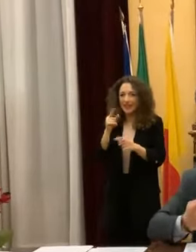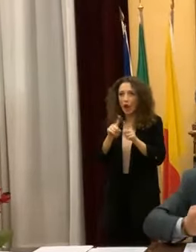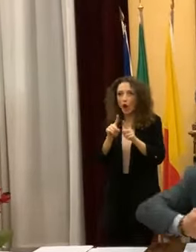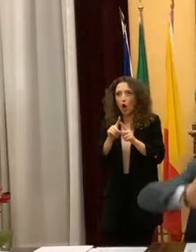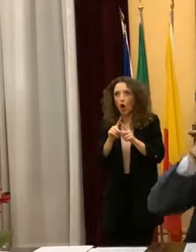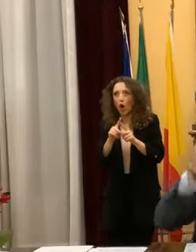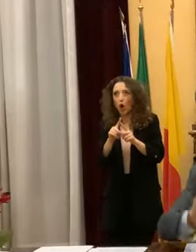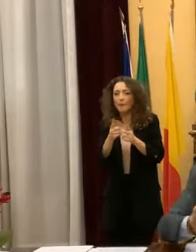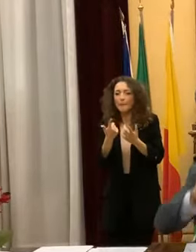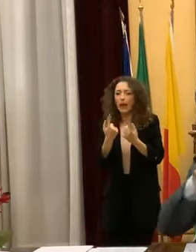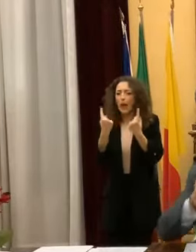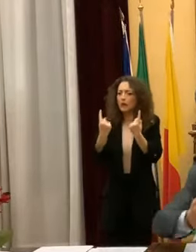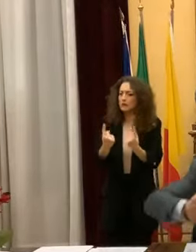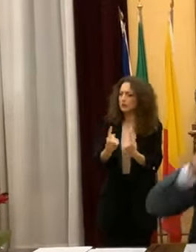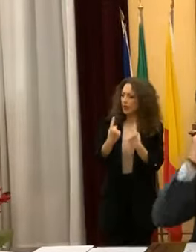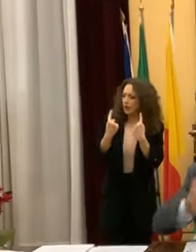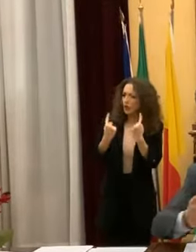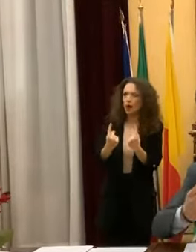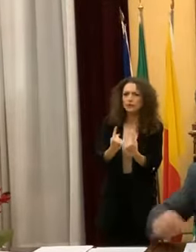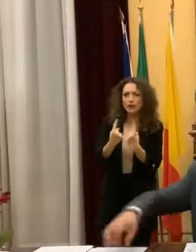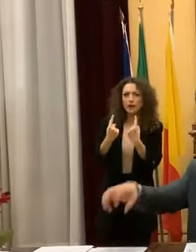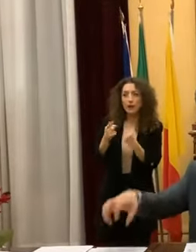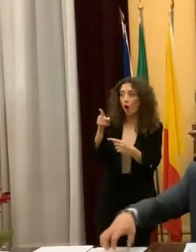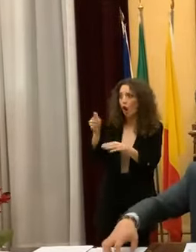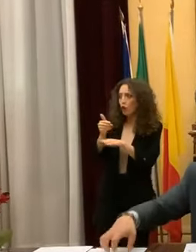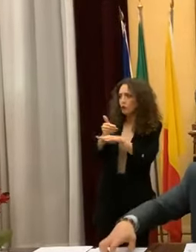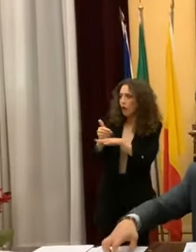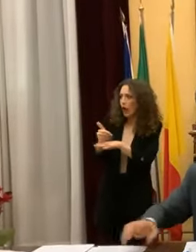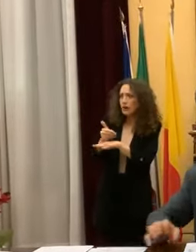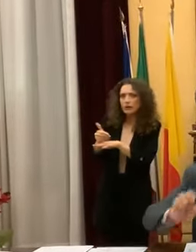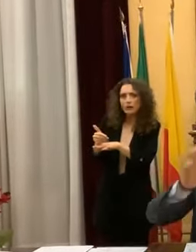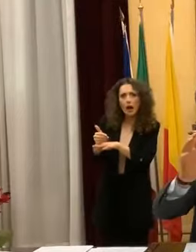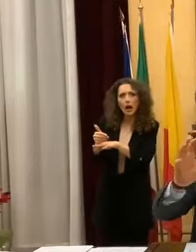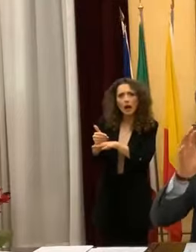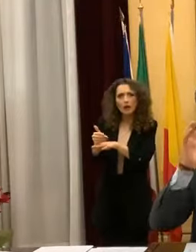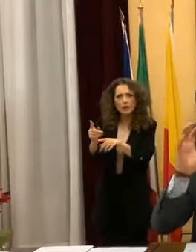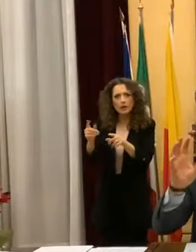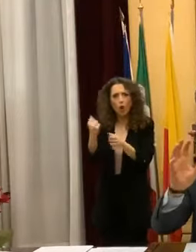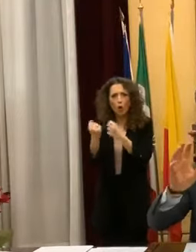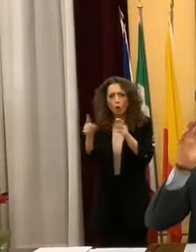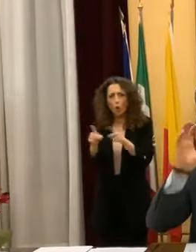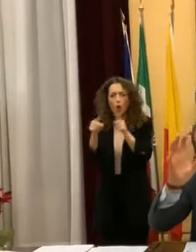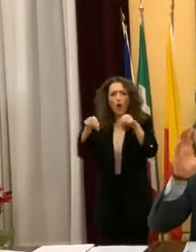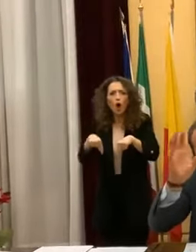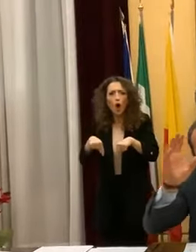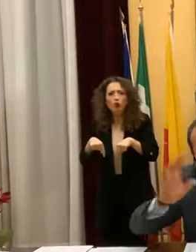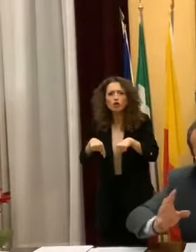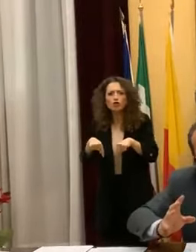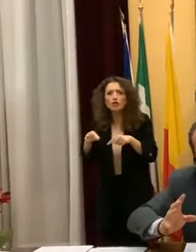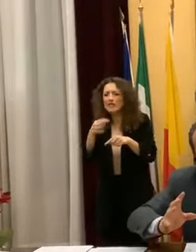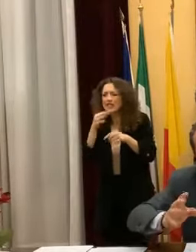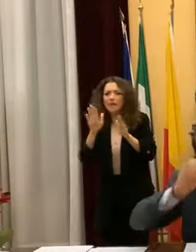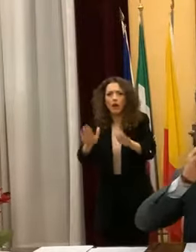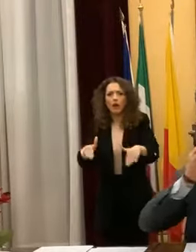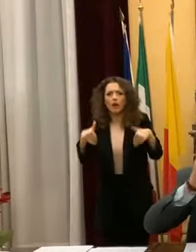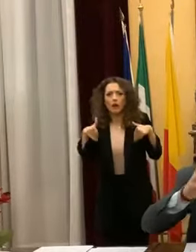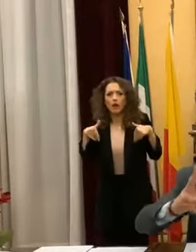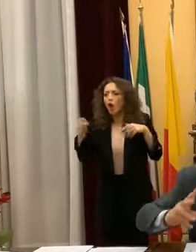secondo, perché ogni giorno in più che hanno ritardato a fare quello che hanno fatto oggi è un'omissione grande quanto una casa di cui dovranno